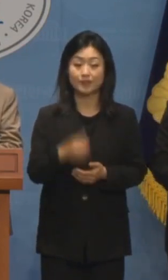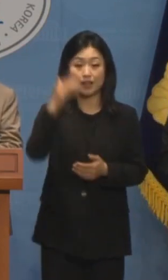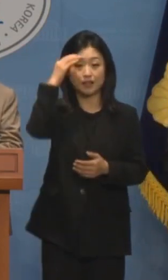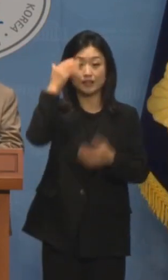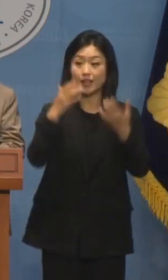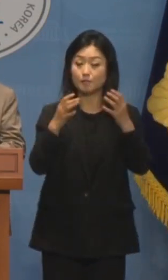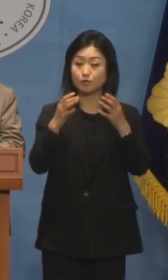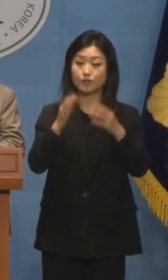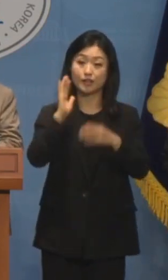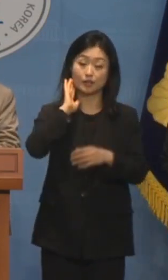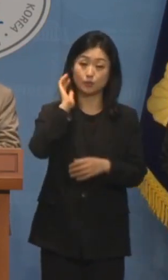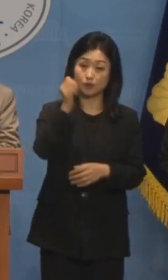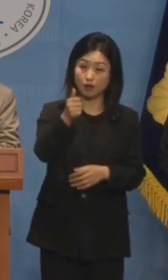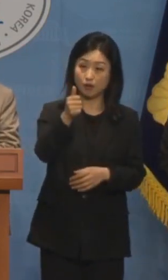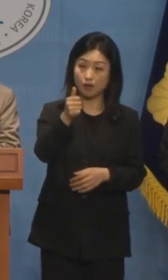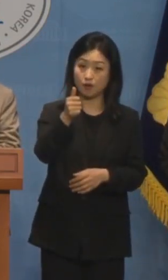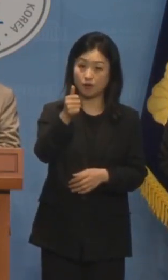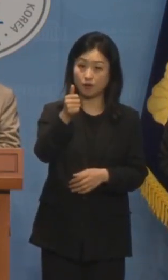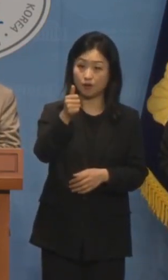대한민국 대통령은